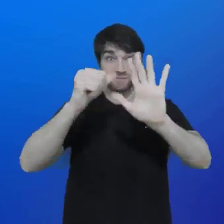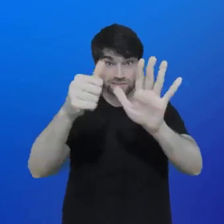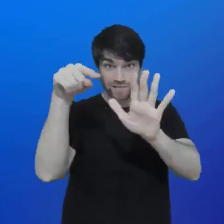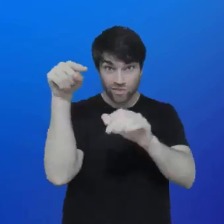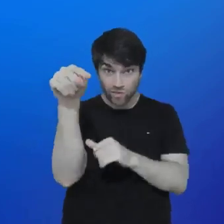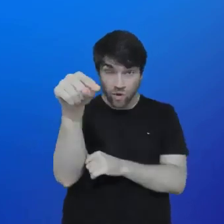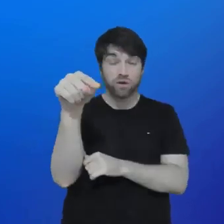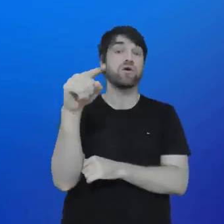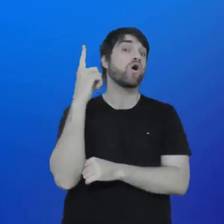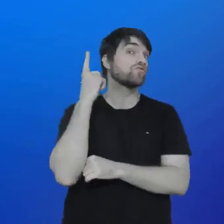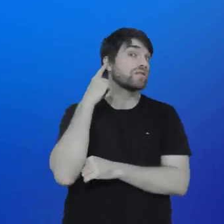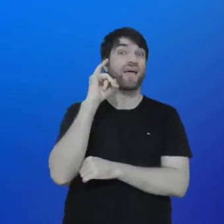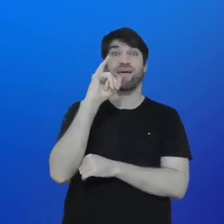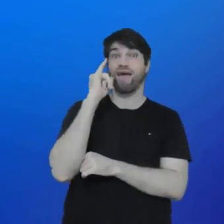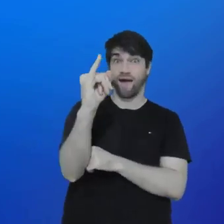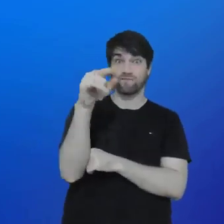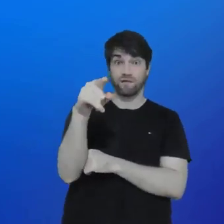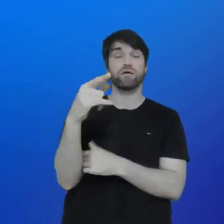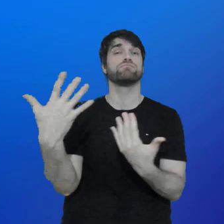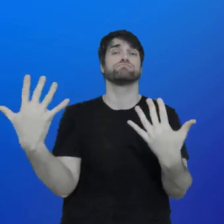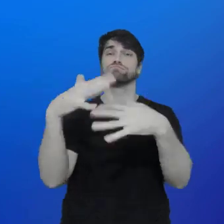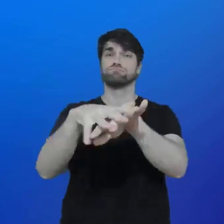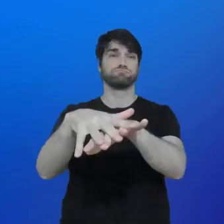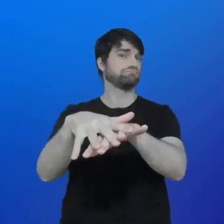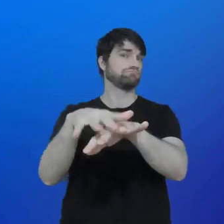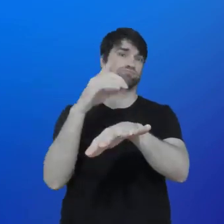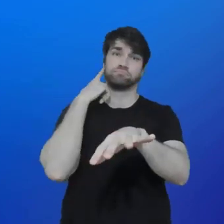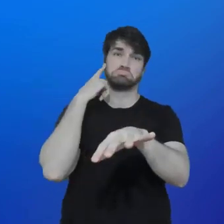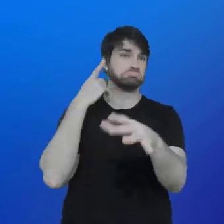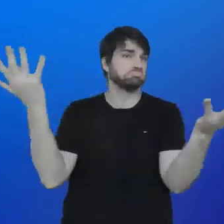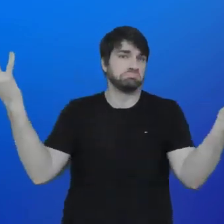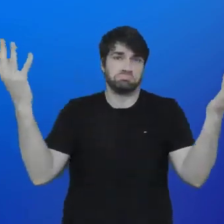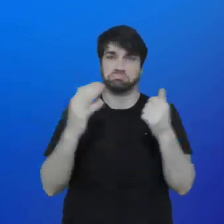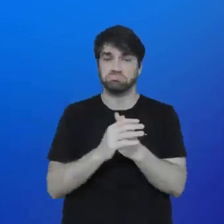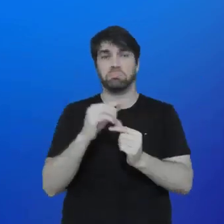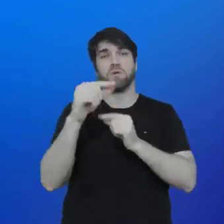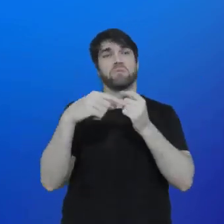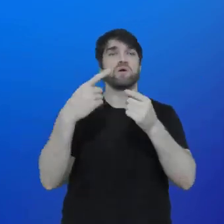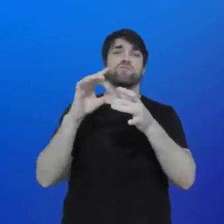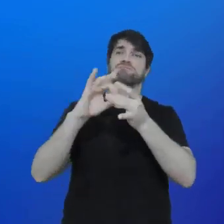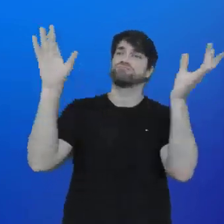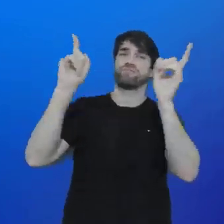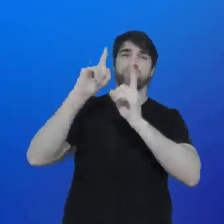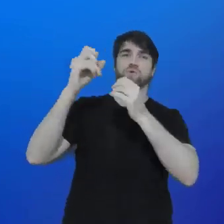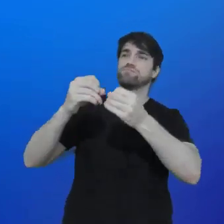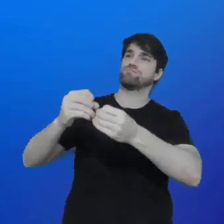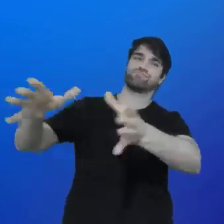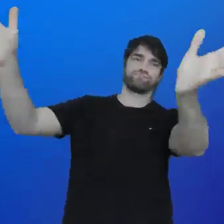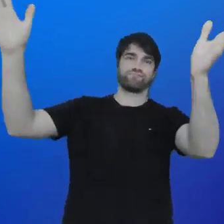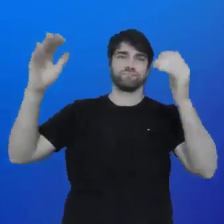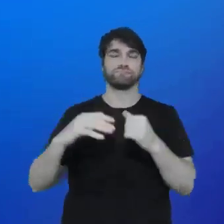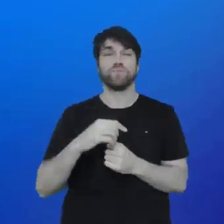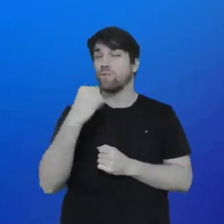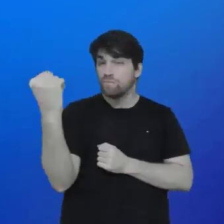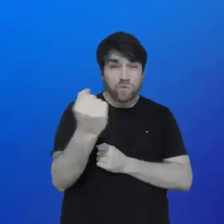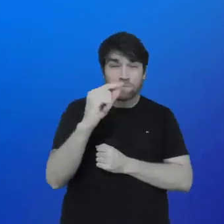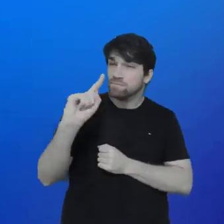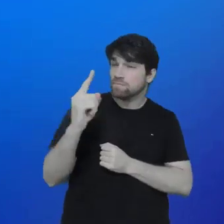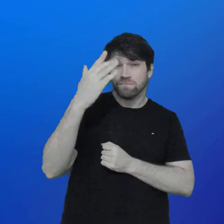luego, en quinto y sexto, dentro del IABA, pasan a estar en clases integradas con oyentes. Y luego pueden ingresar a la universidad o lo que deseen. Pero